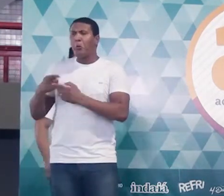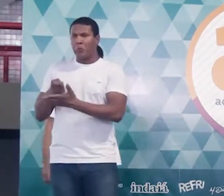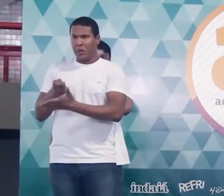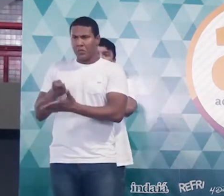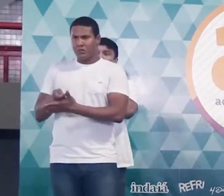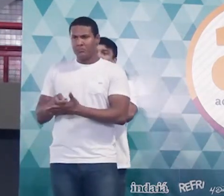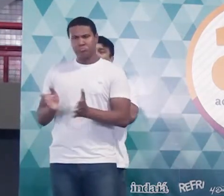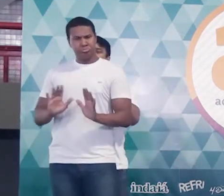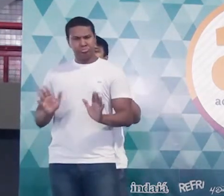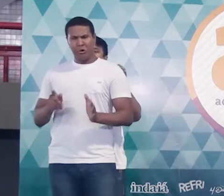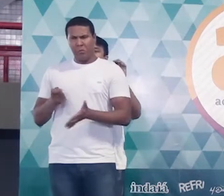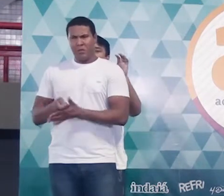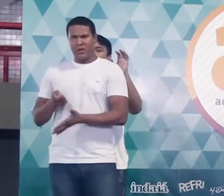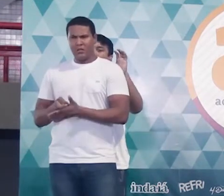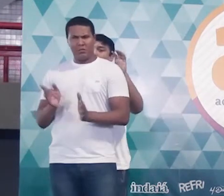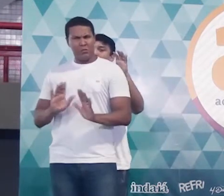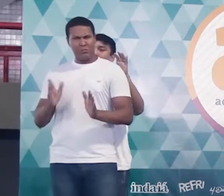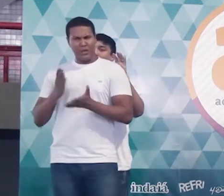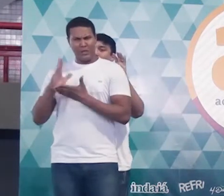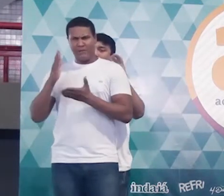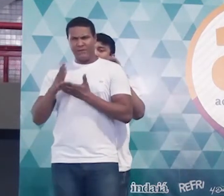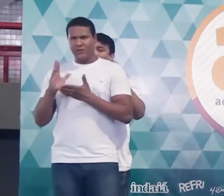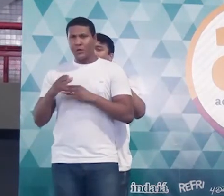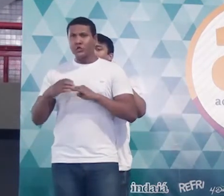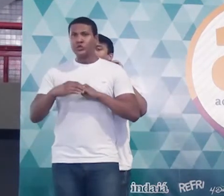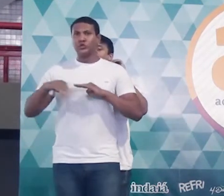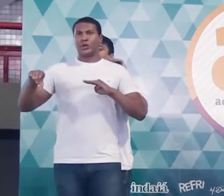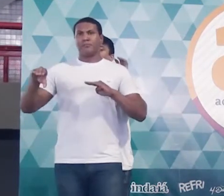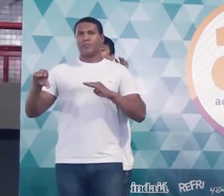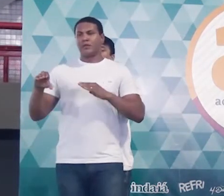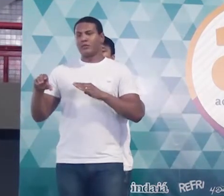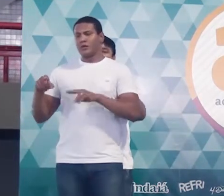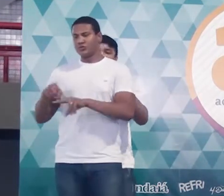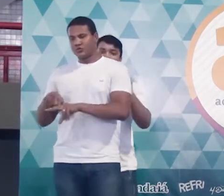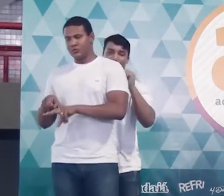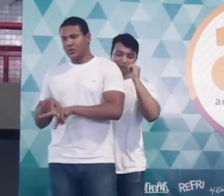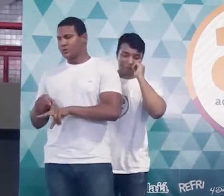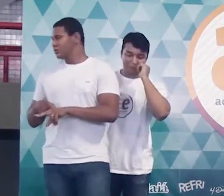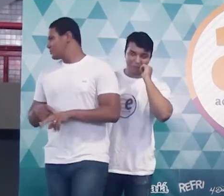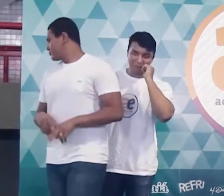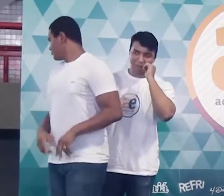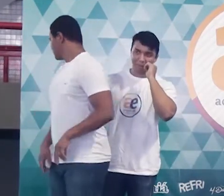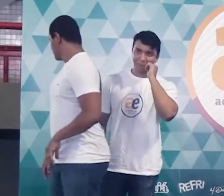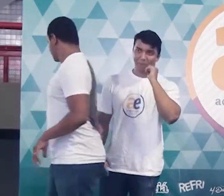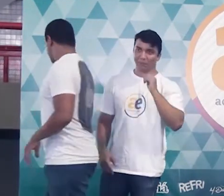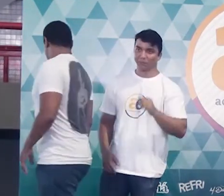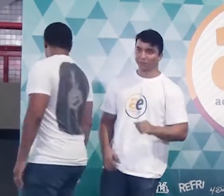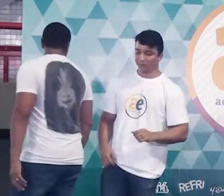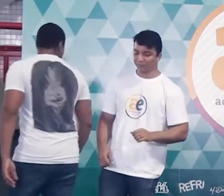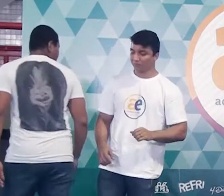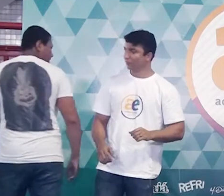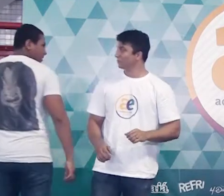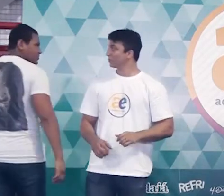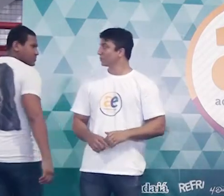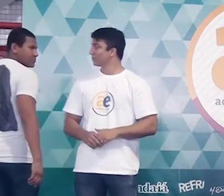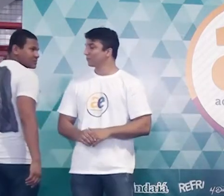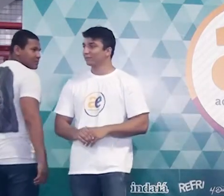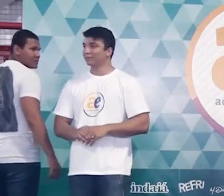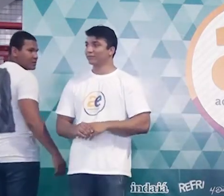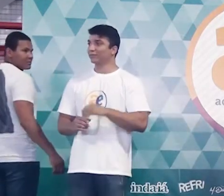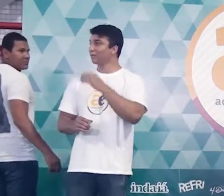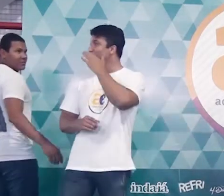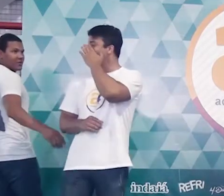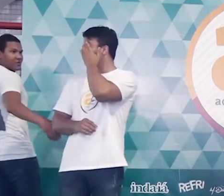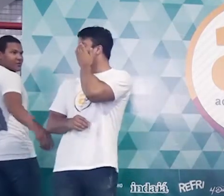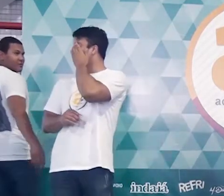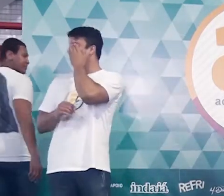estava dentro de algum, né, invólucro, assim, você tira para relaxar um pouquinho. Mas não tem isso